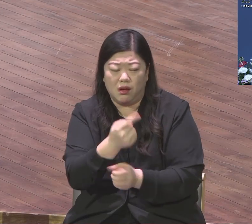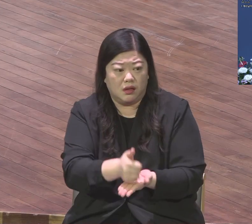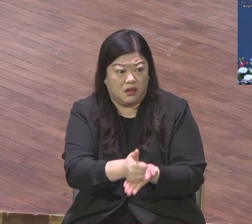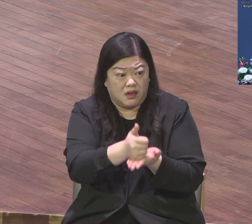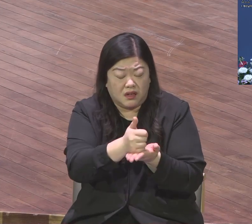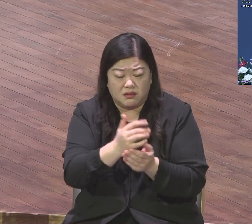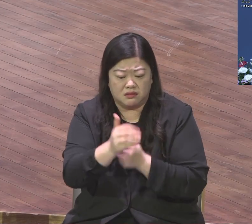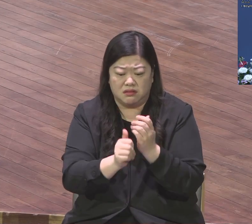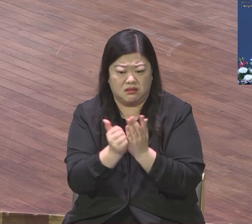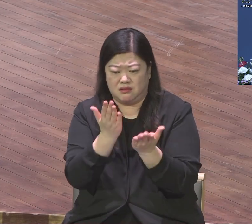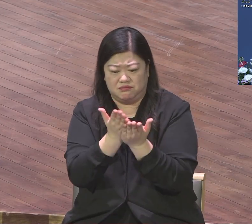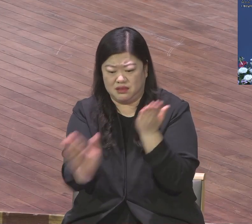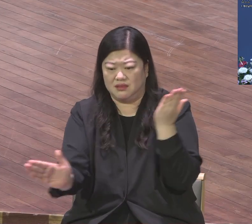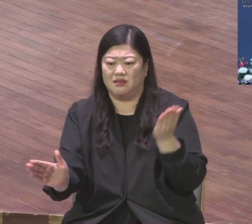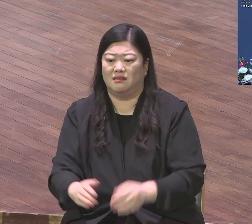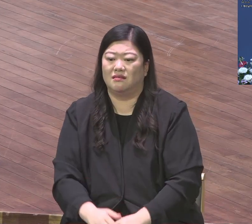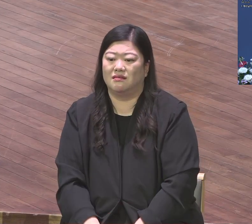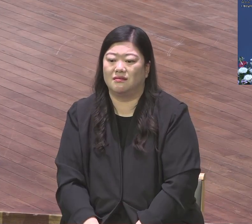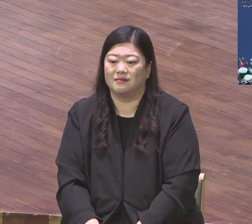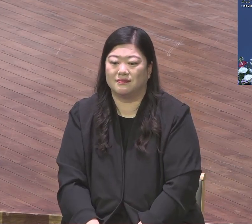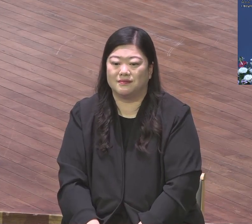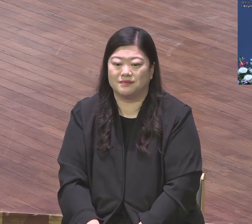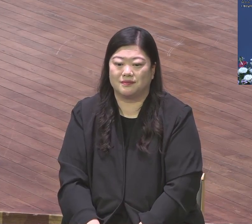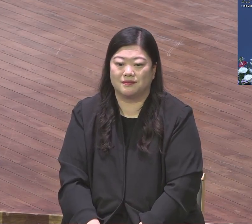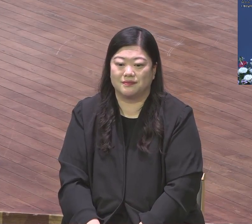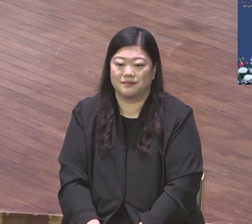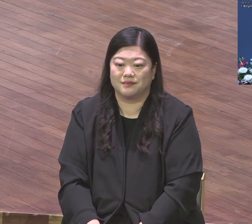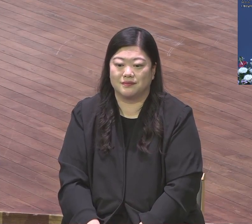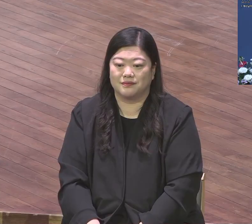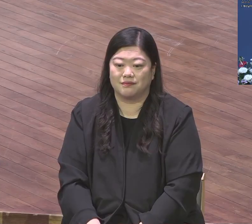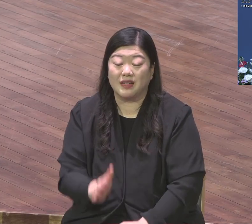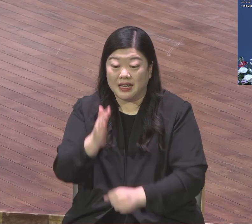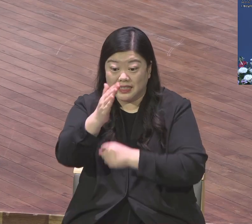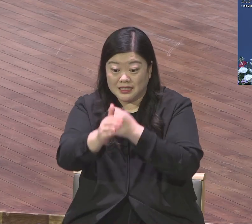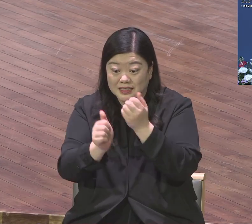특징이에요. 중요한 특징. 그것은 바로 염려,